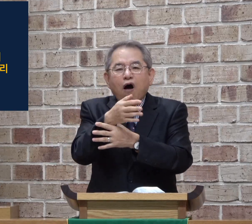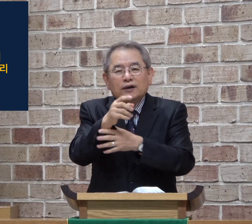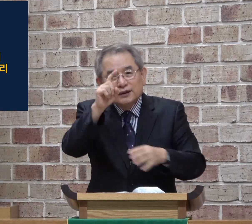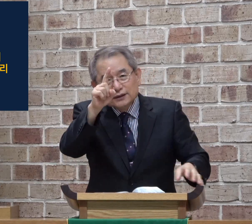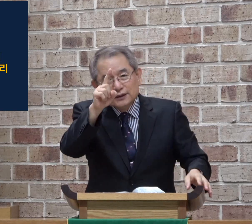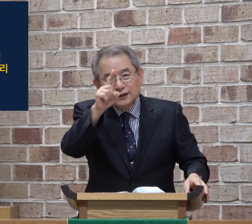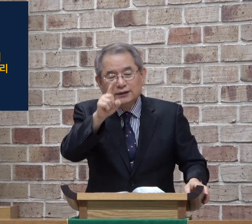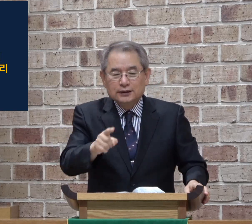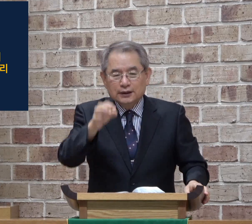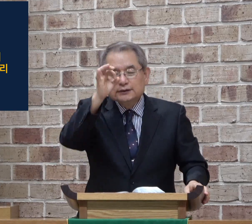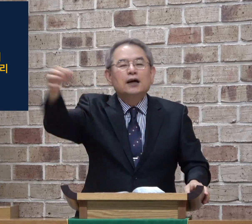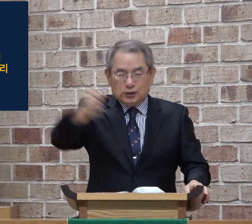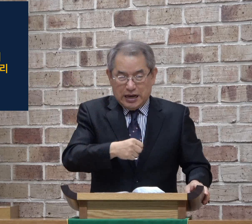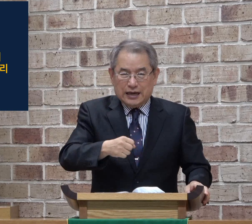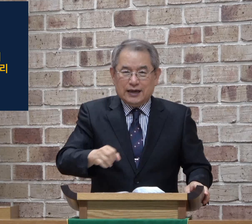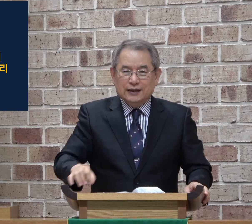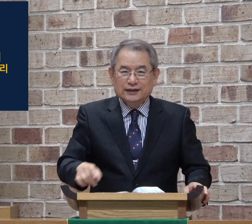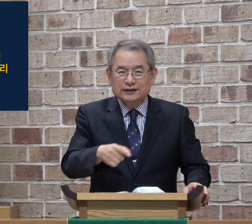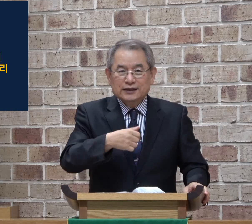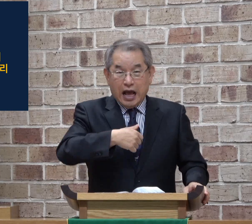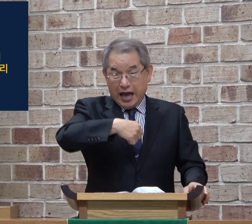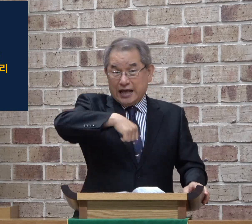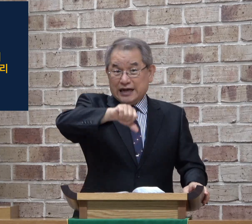고등어 한 마리를 사갖고 오라고 심부름을 보냈습니다.